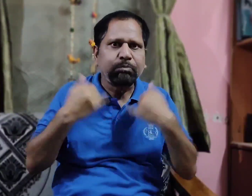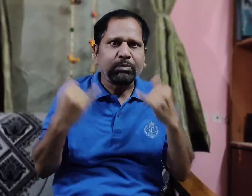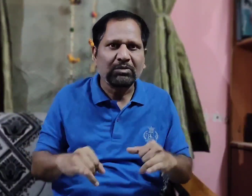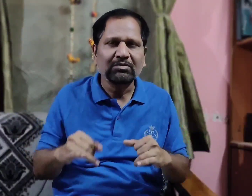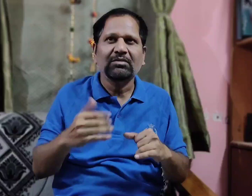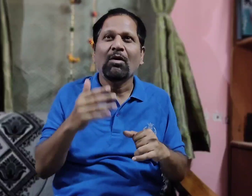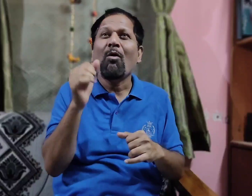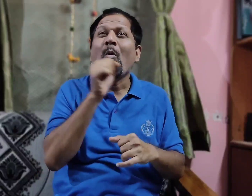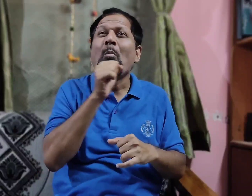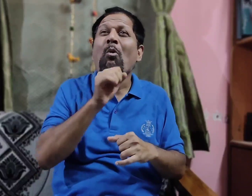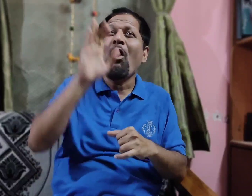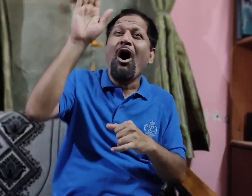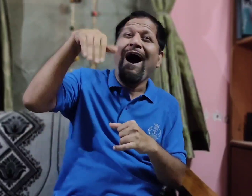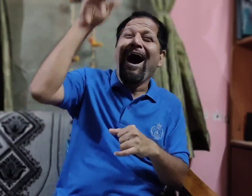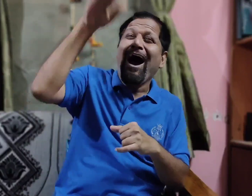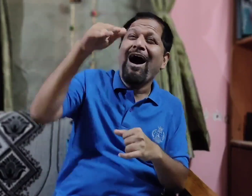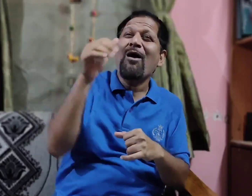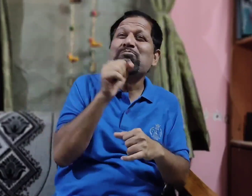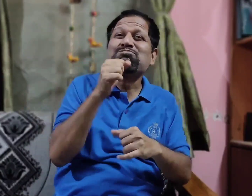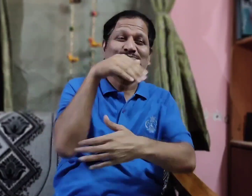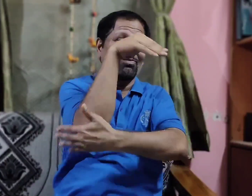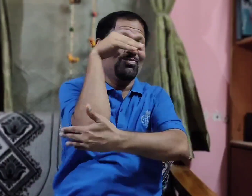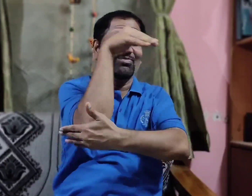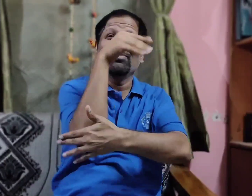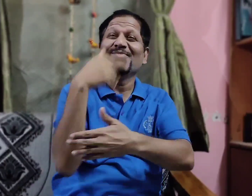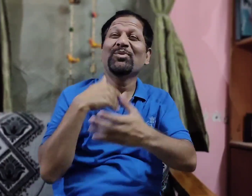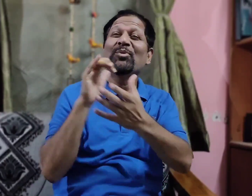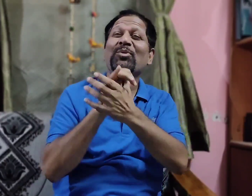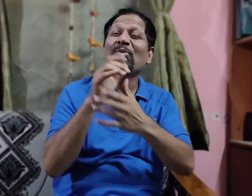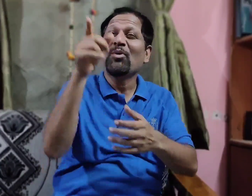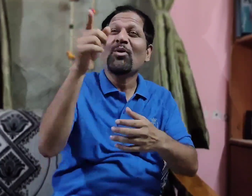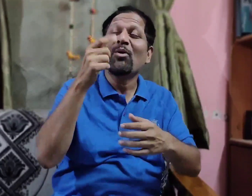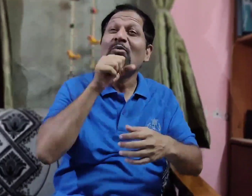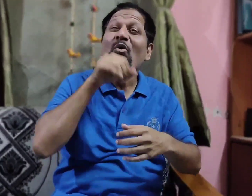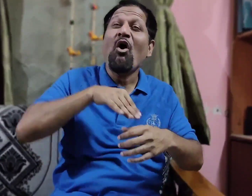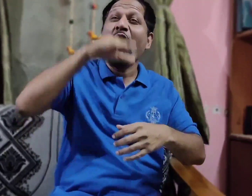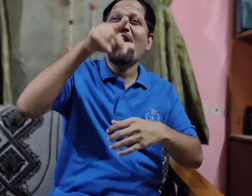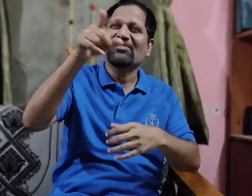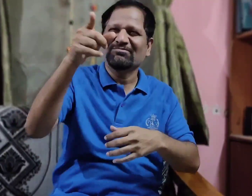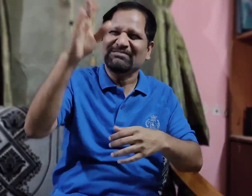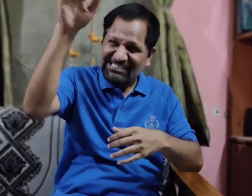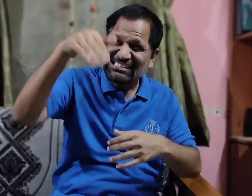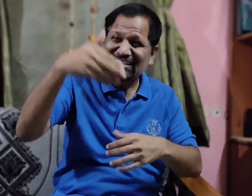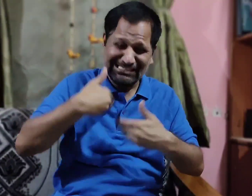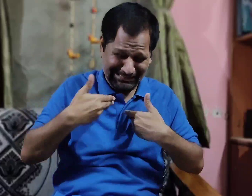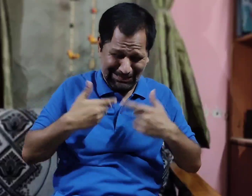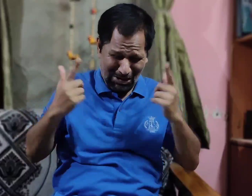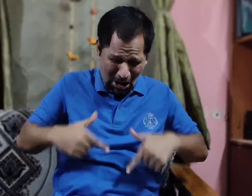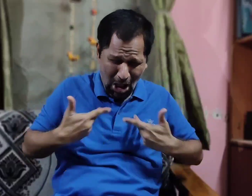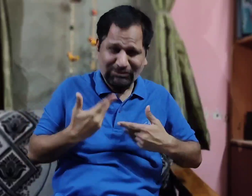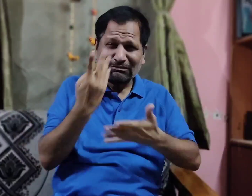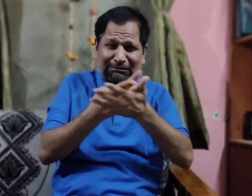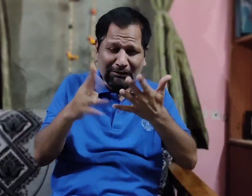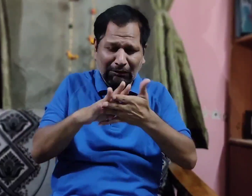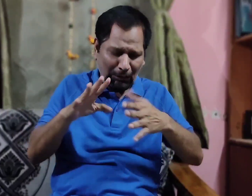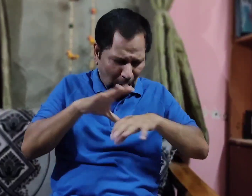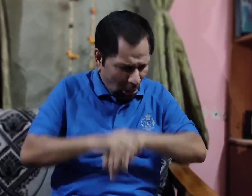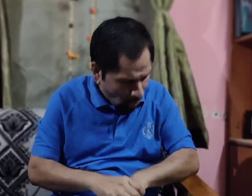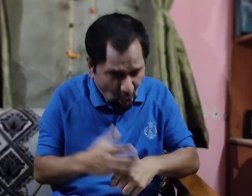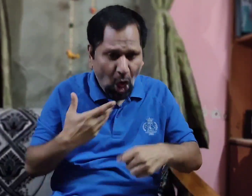को बोला कि ताऊ, हमने आपकी एक न सुनी, आपने हमको बहुत पहले दूरदर्शिता रख के बताया था कि ये पेड़, हमको ये